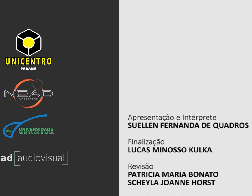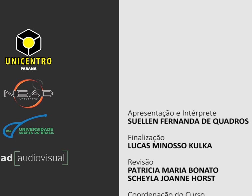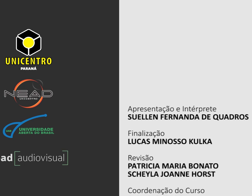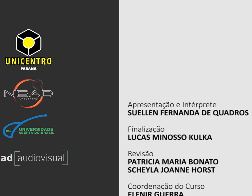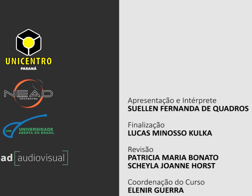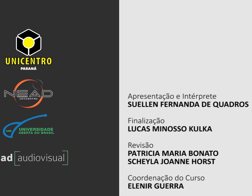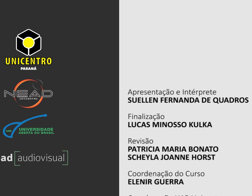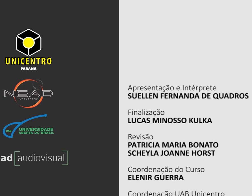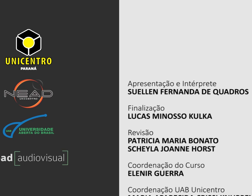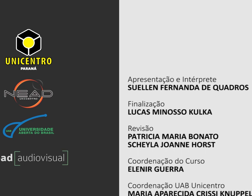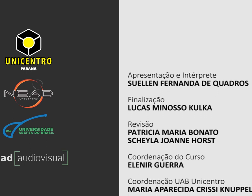E